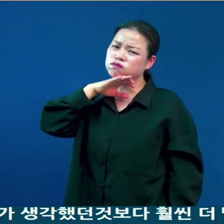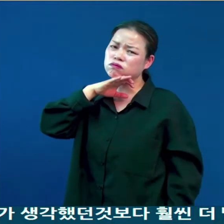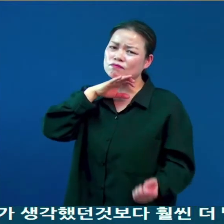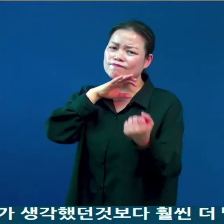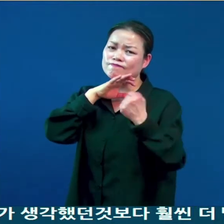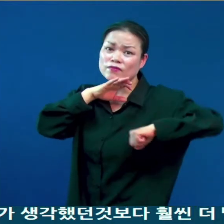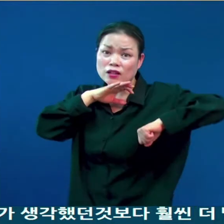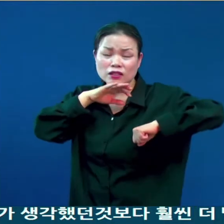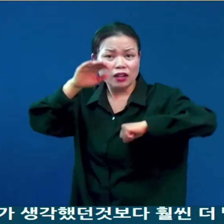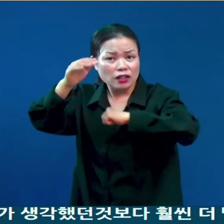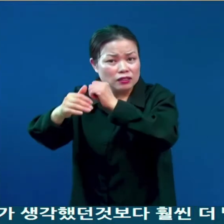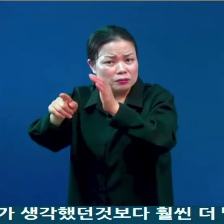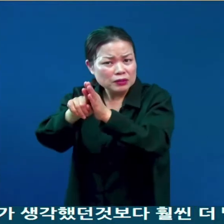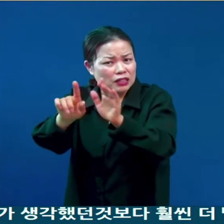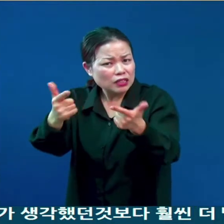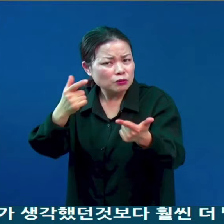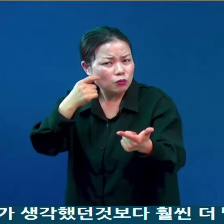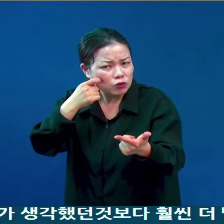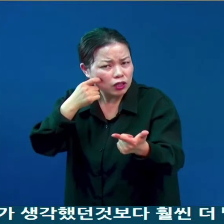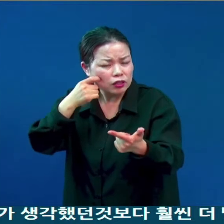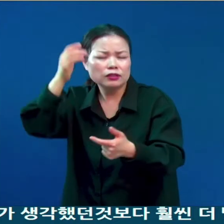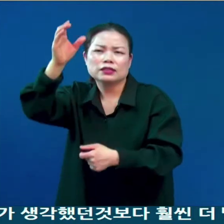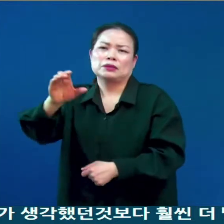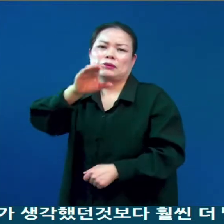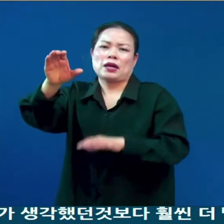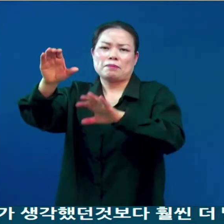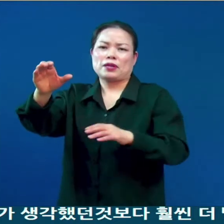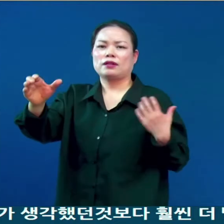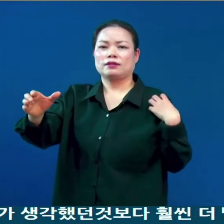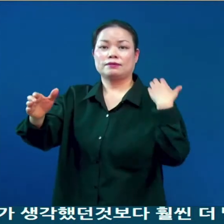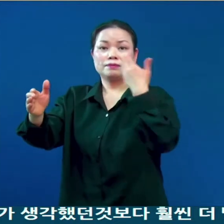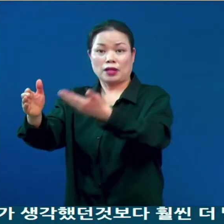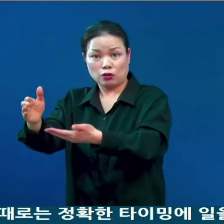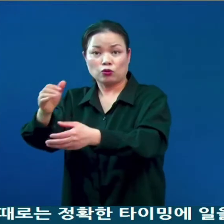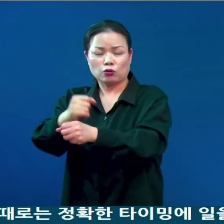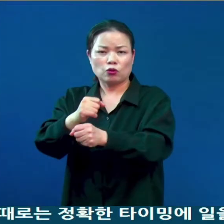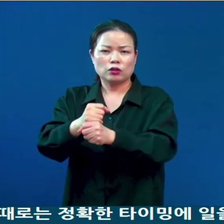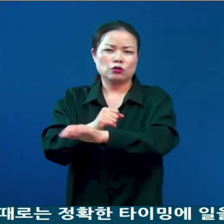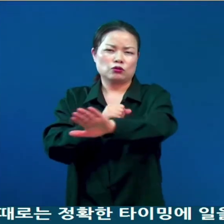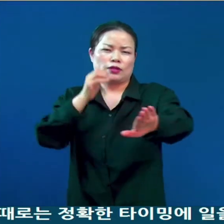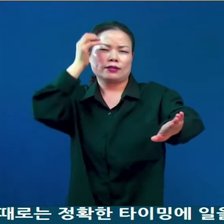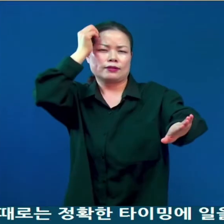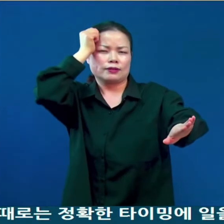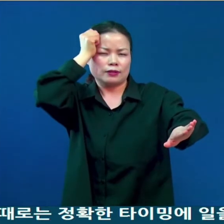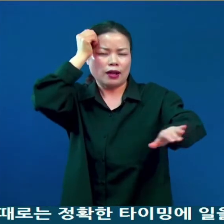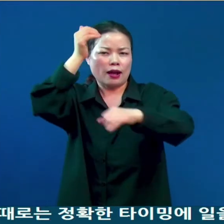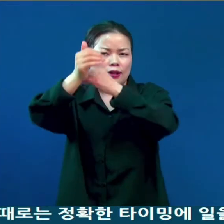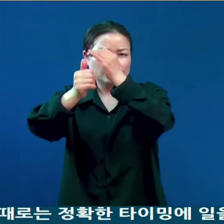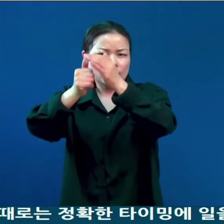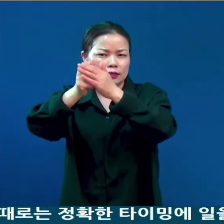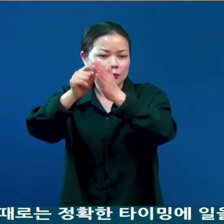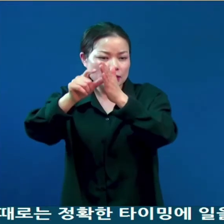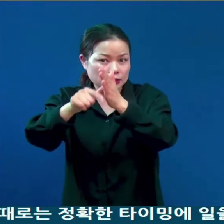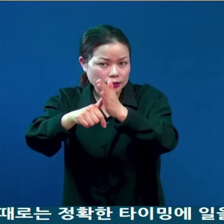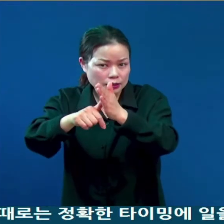불순항들이 하나님의 그 십자가 앞에 내려놓을 수 있기를 주님의 이름으로 축복합니다. 우리가 기억할 것은 하나님의 시간과 하나님의 때는